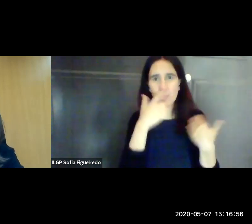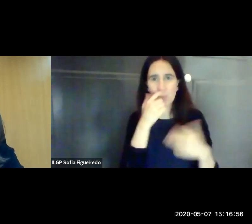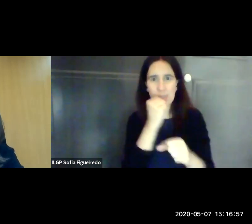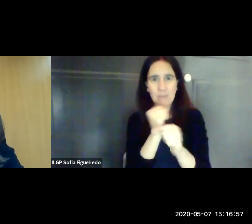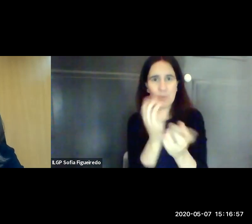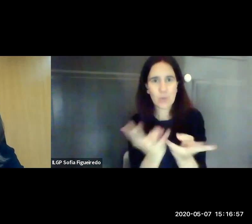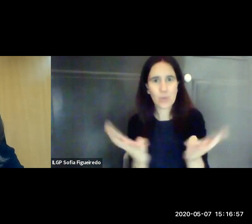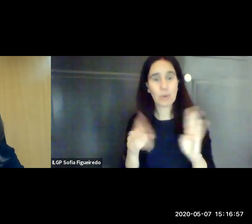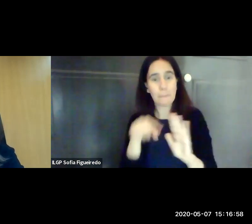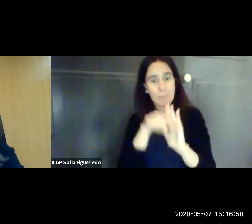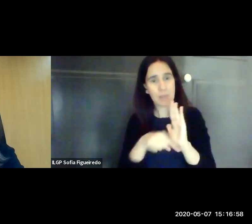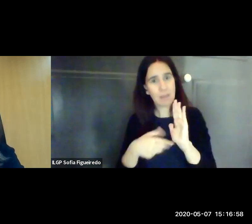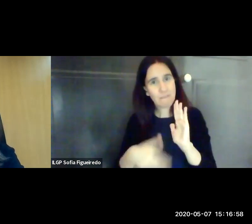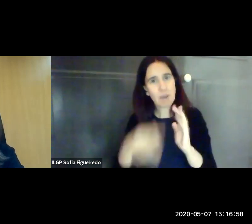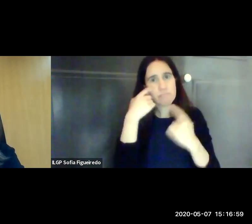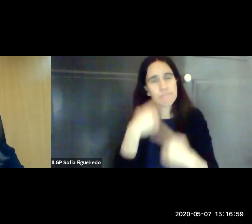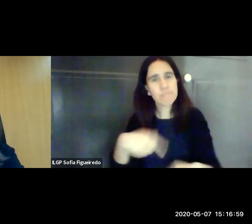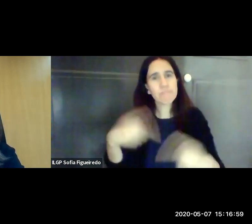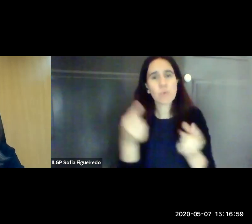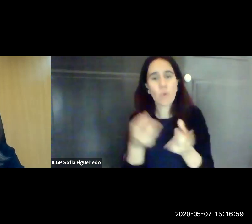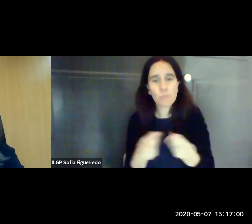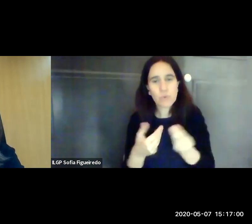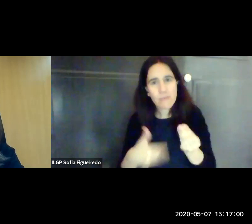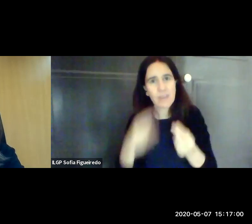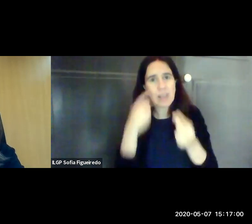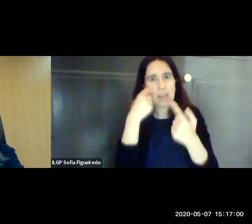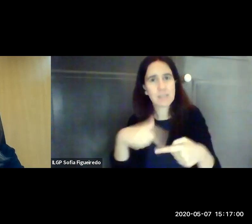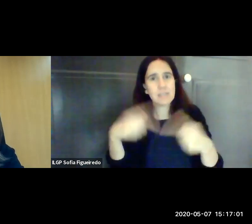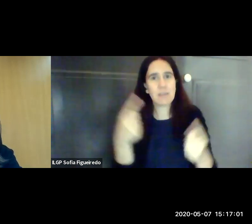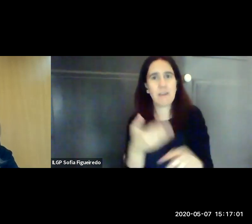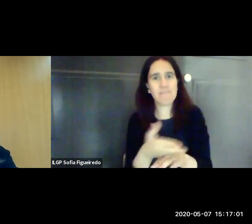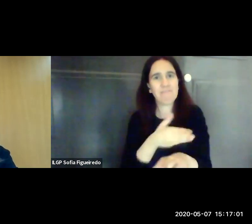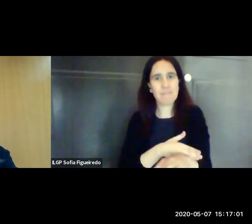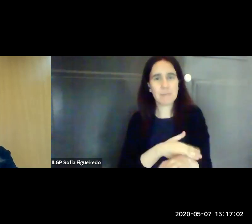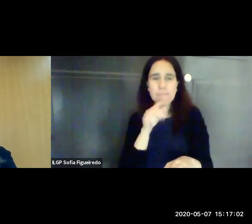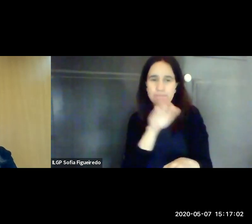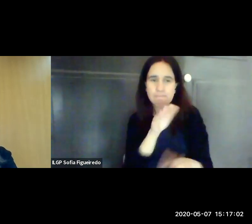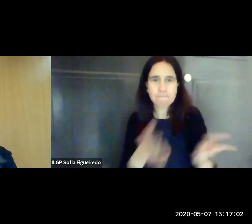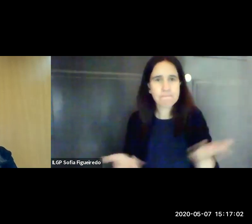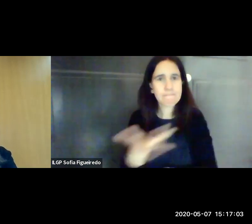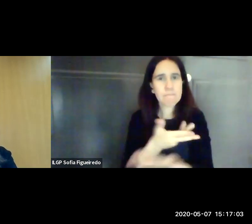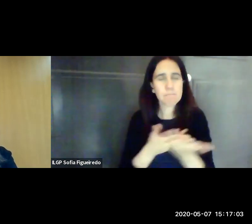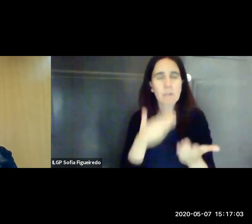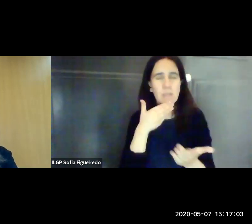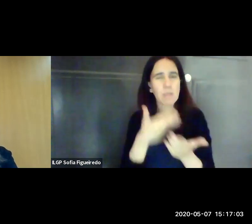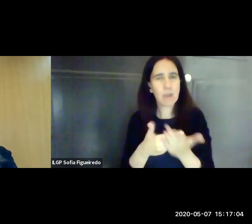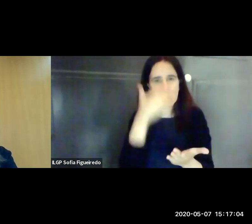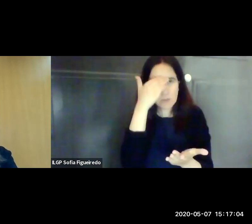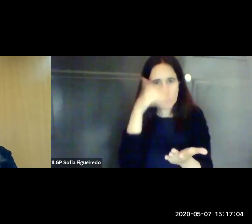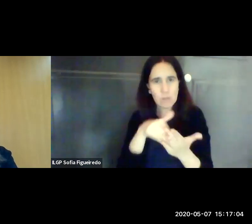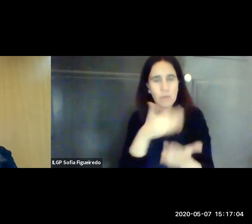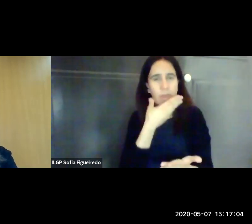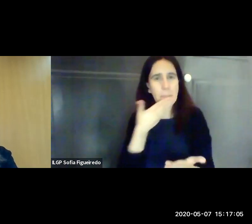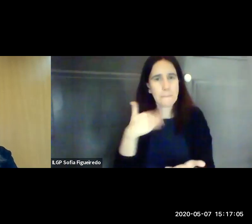sobre as medidas que vamos lançar ou os produtos que vamos lançar tem com certeza resultados muito profícuos